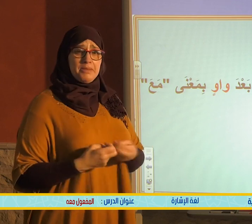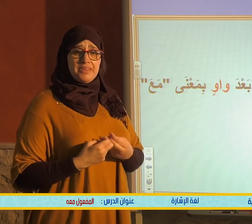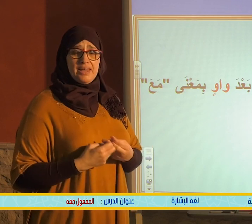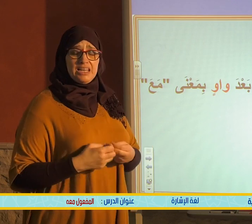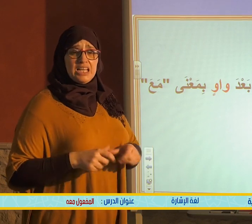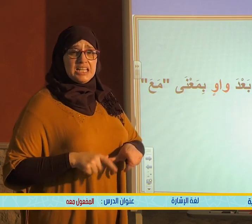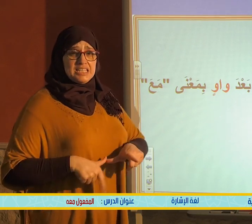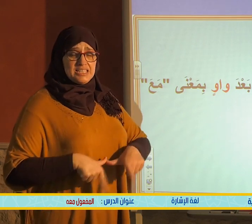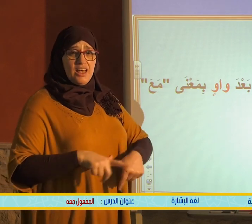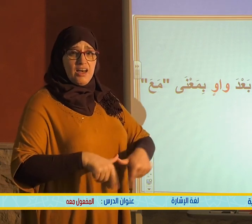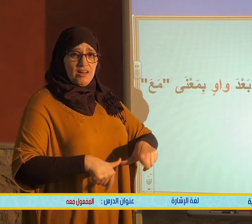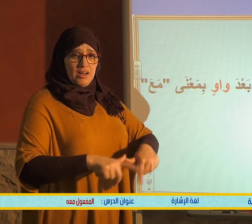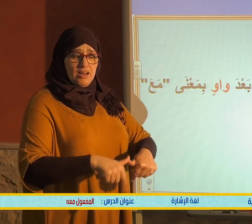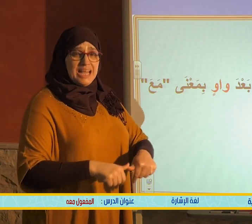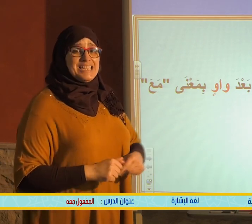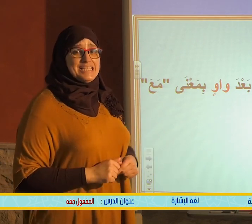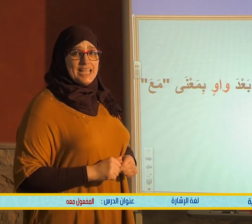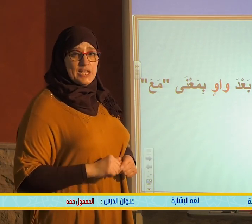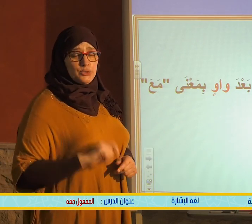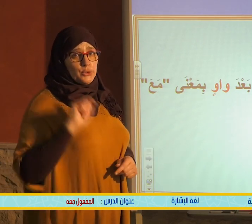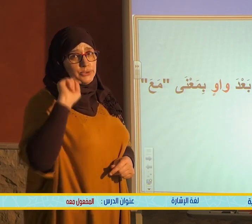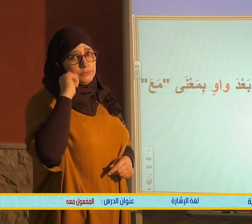مثال: سار زيد